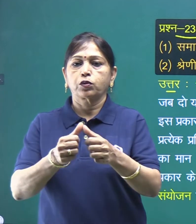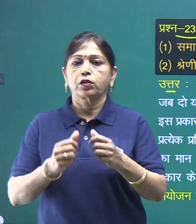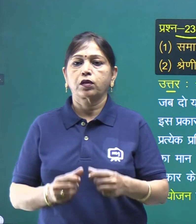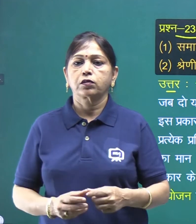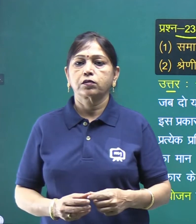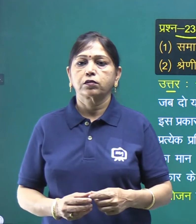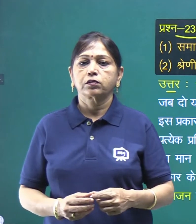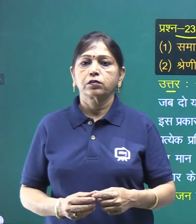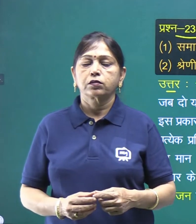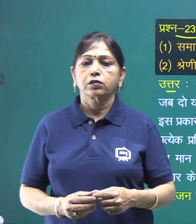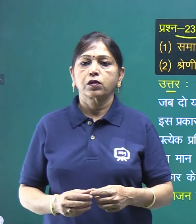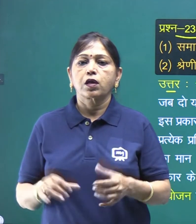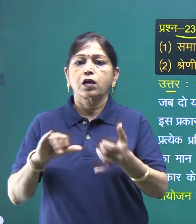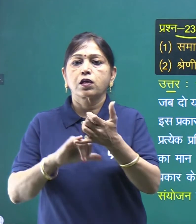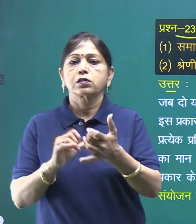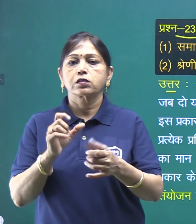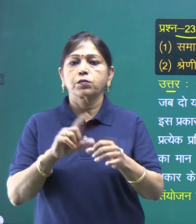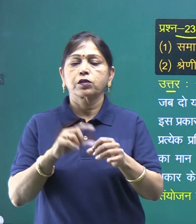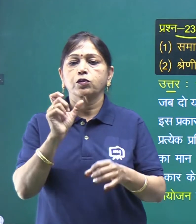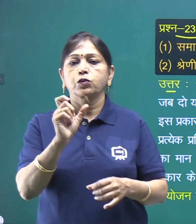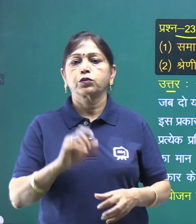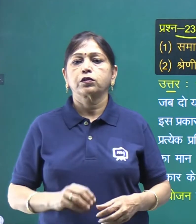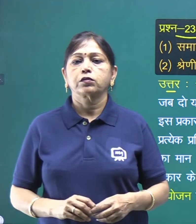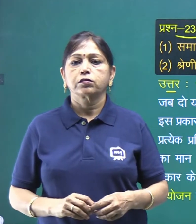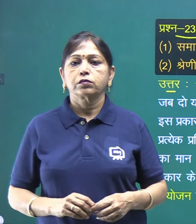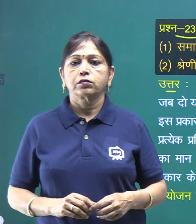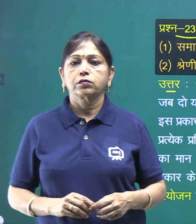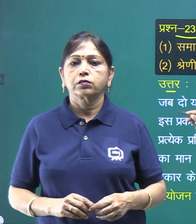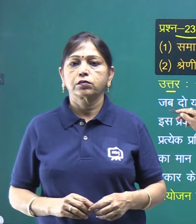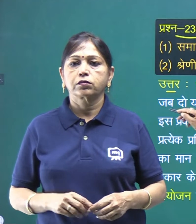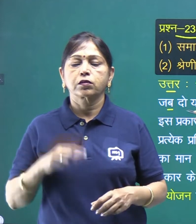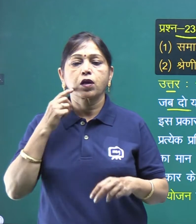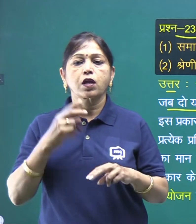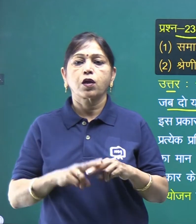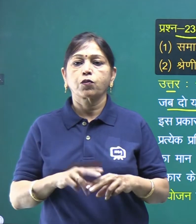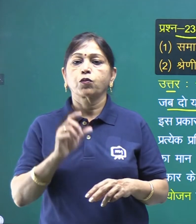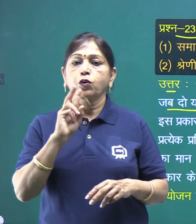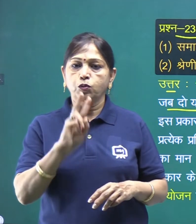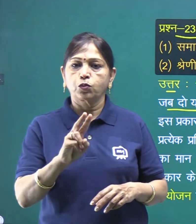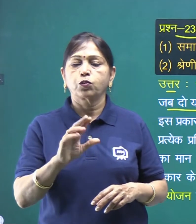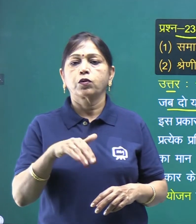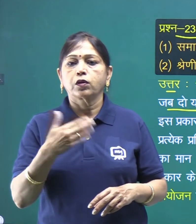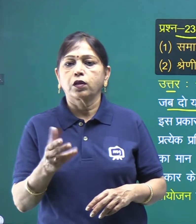उत्तर, समांतर क्रम संयोजन जब दो या दो से अधिक